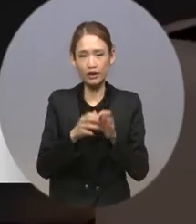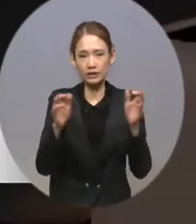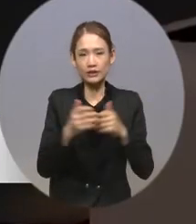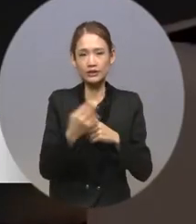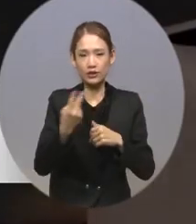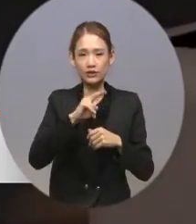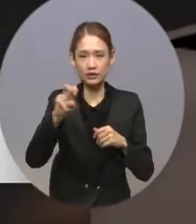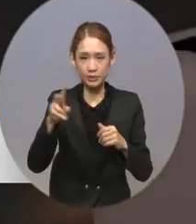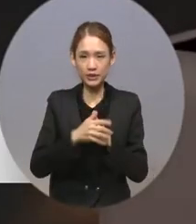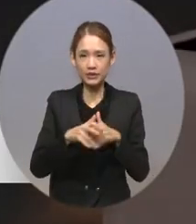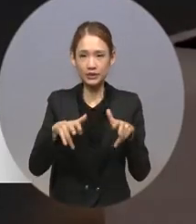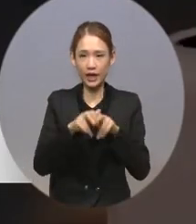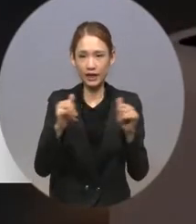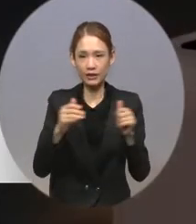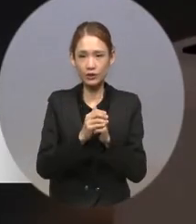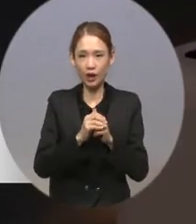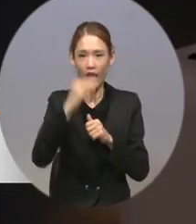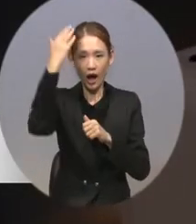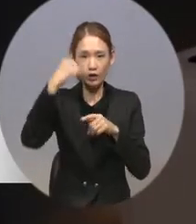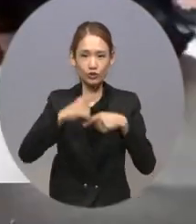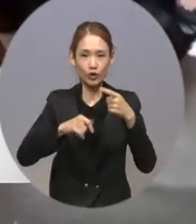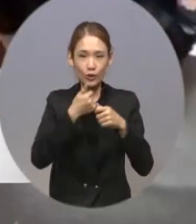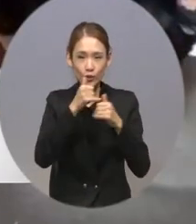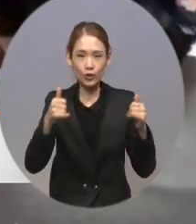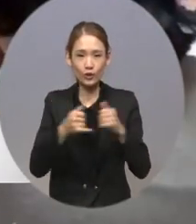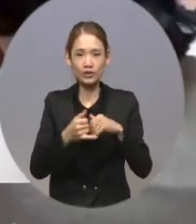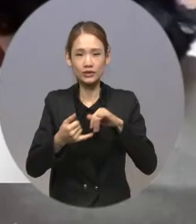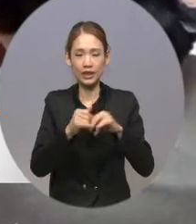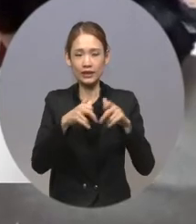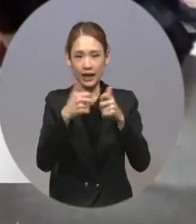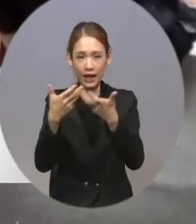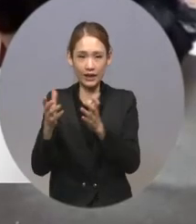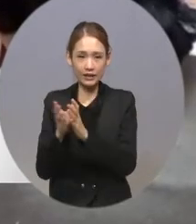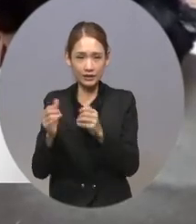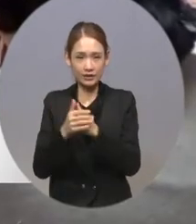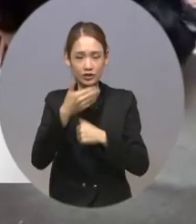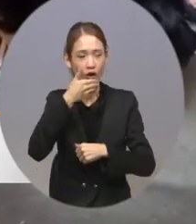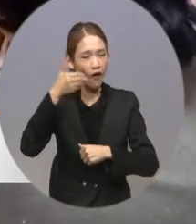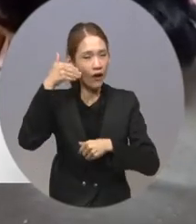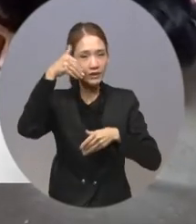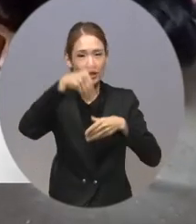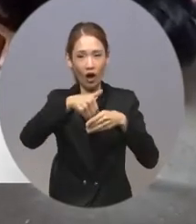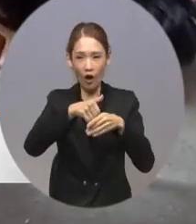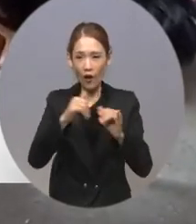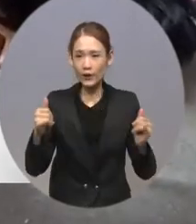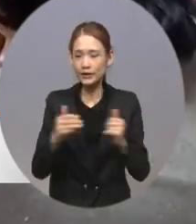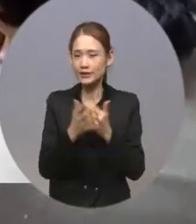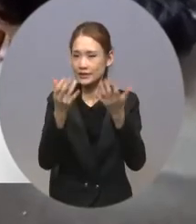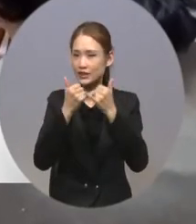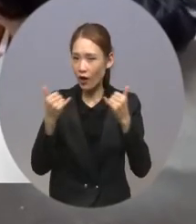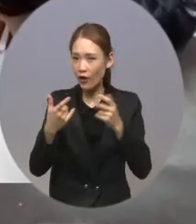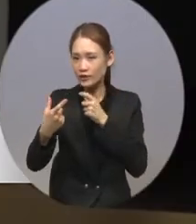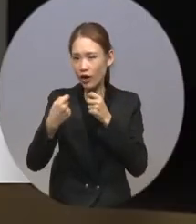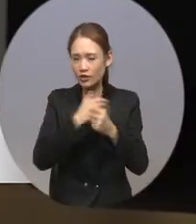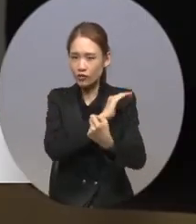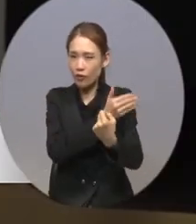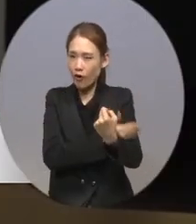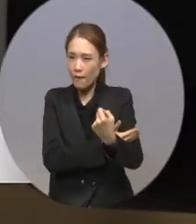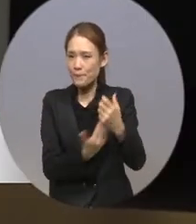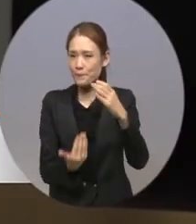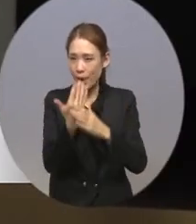장애인연대와 한국수어통역사협회 등 장애계 단체들은 청각장애 선거인의 시청 접근성을 높여